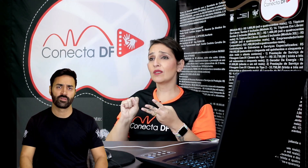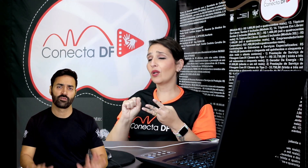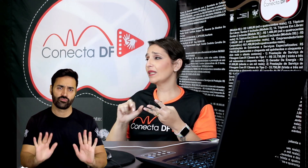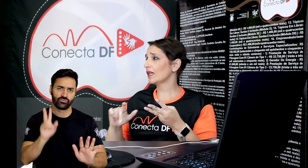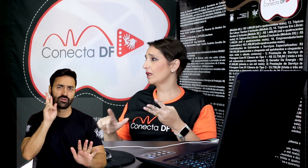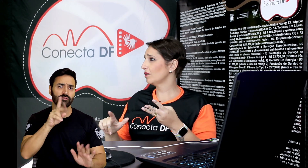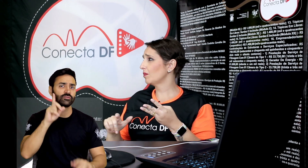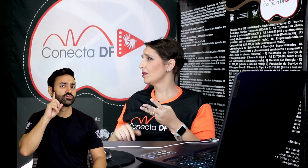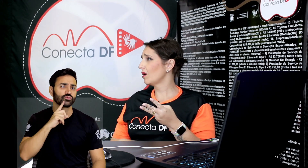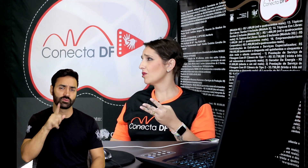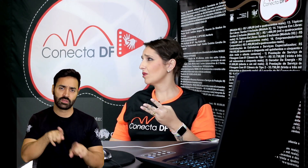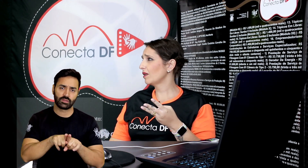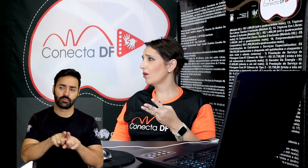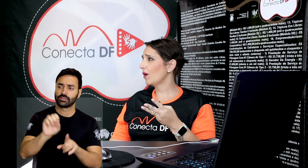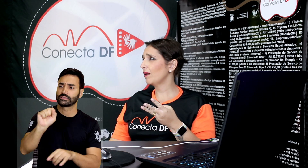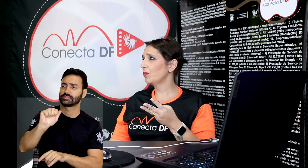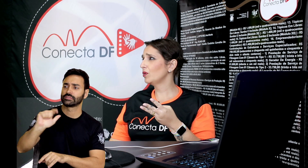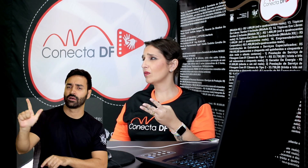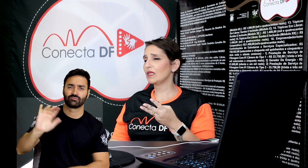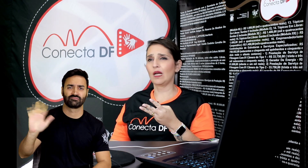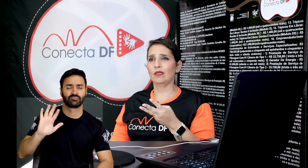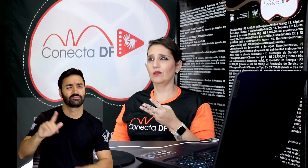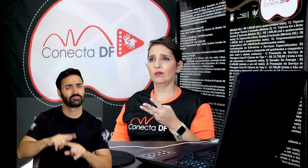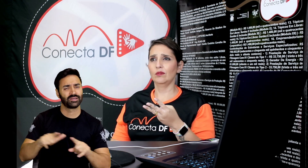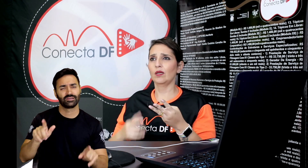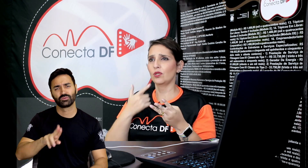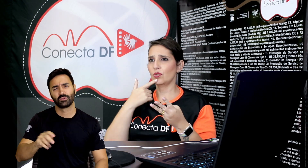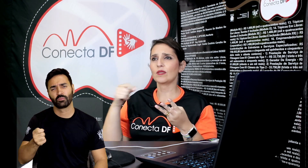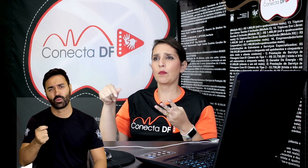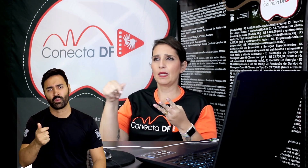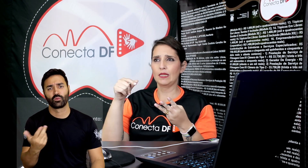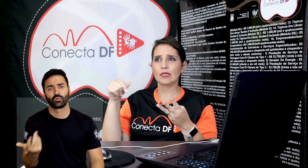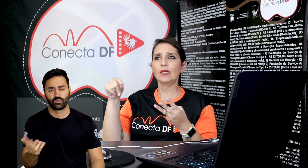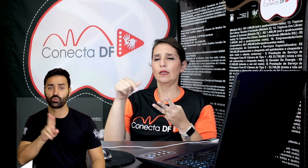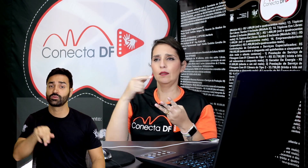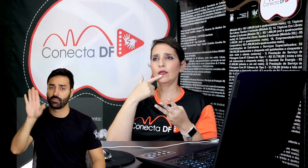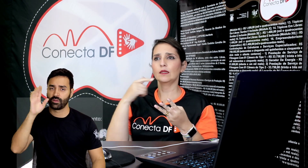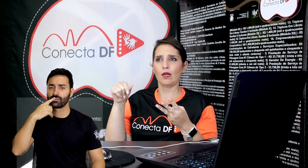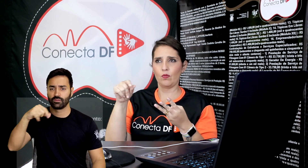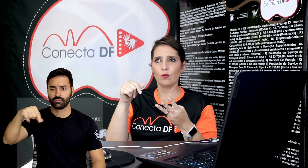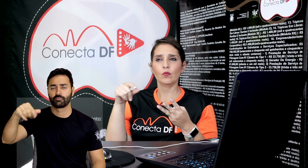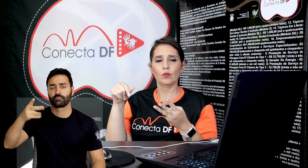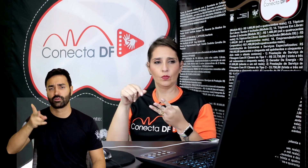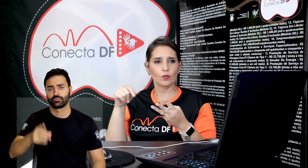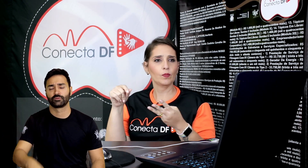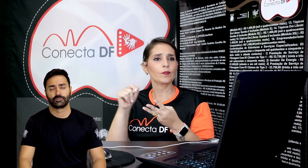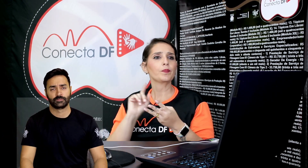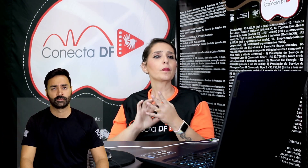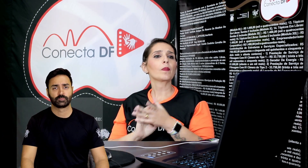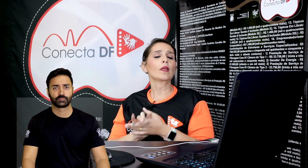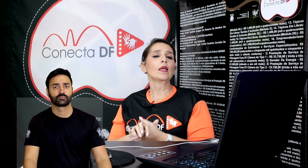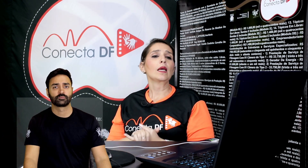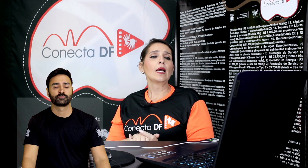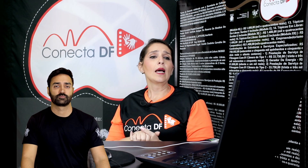surdos soletrando, mas eu acho que não é muito usado. A gente usa mais esse aqui. Sal.